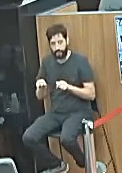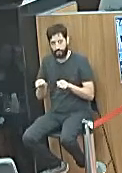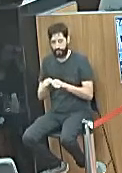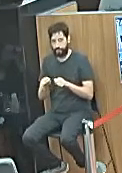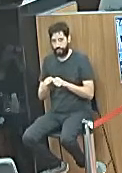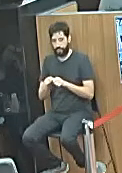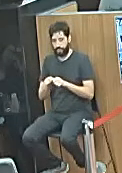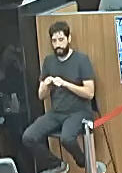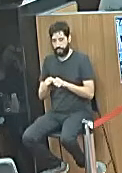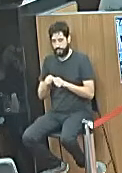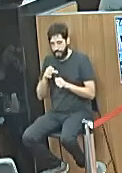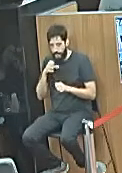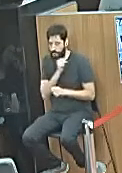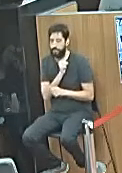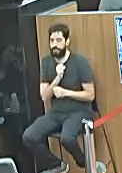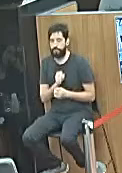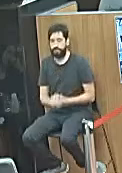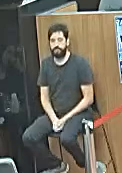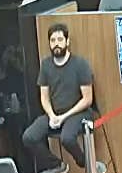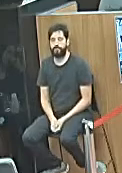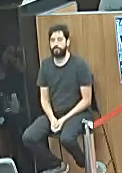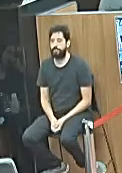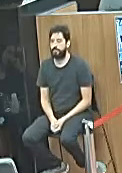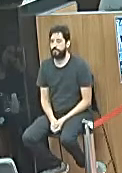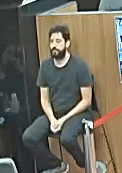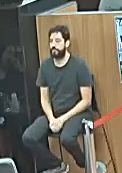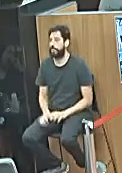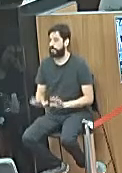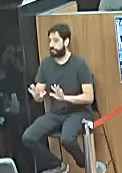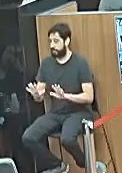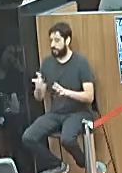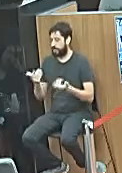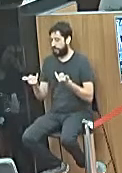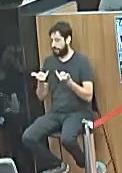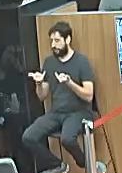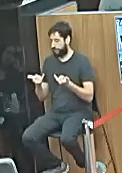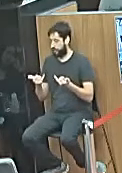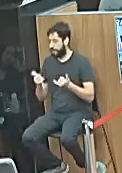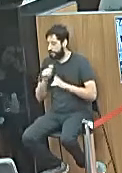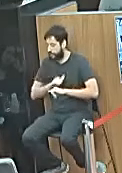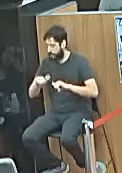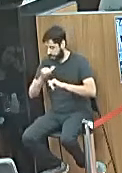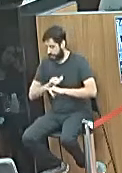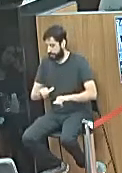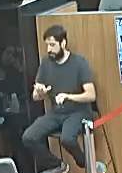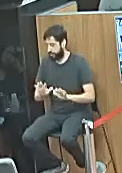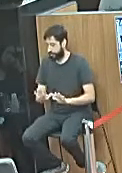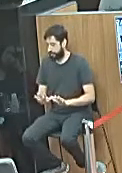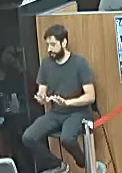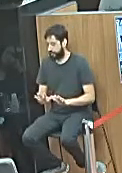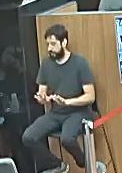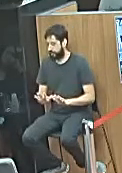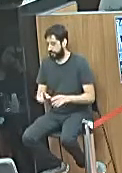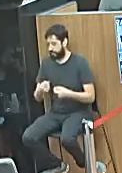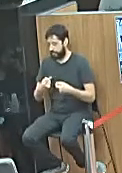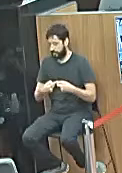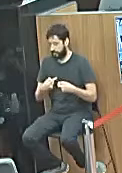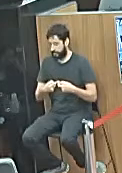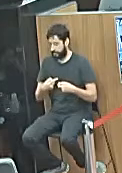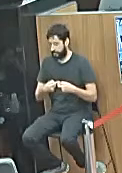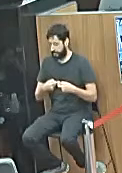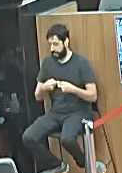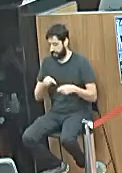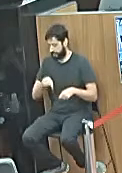seja cumprido é só pra passar algumas informações para vocês na cidade de